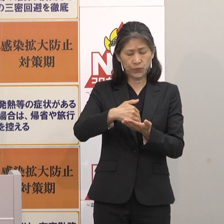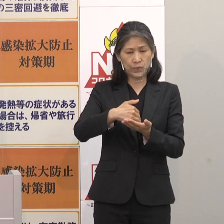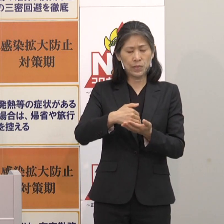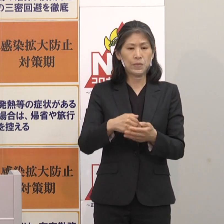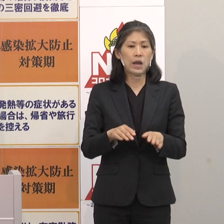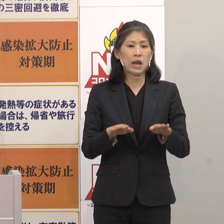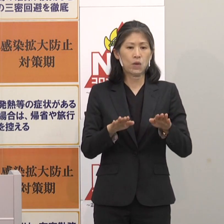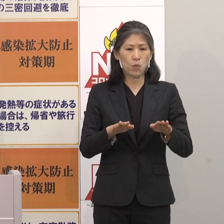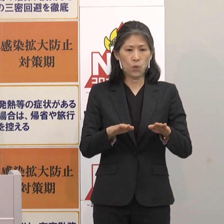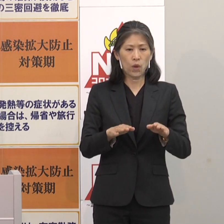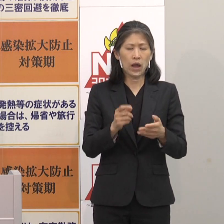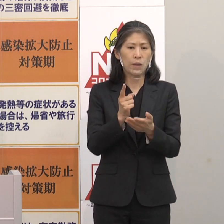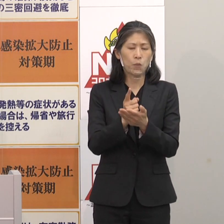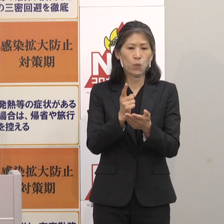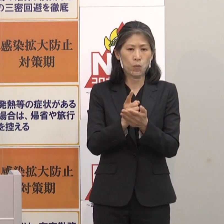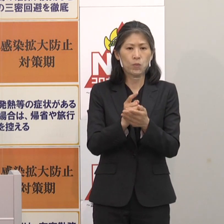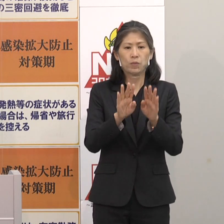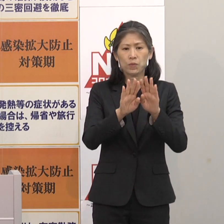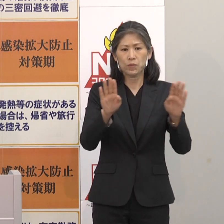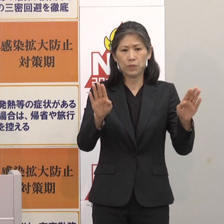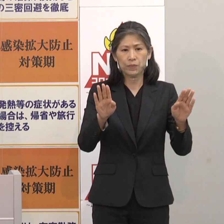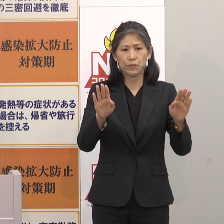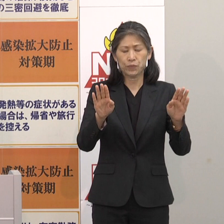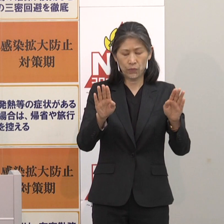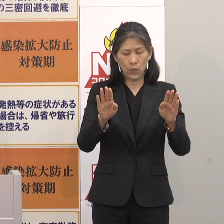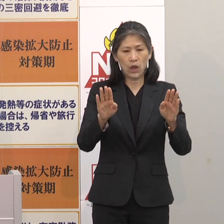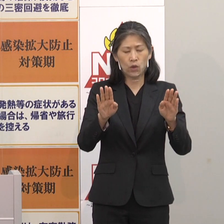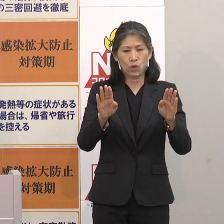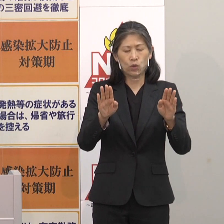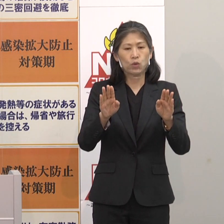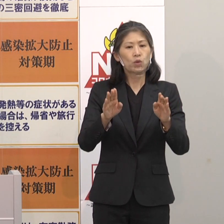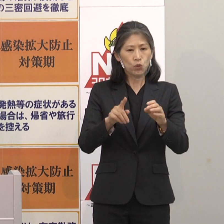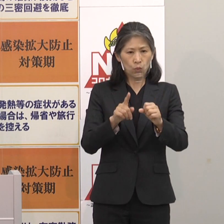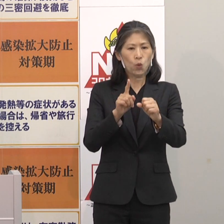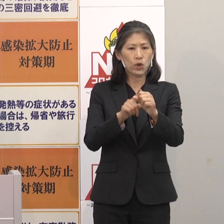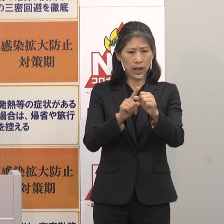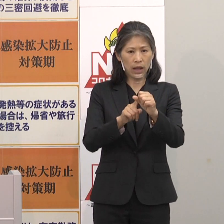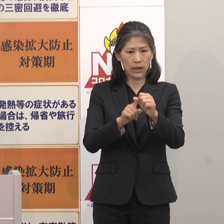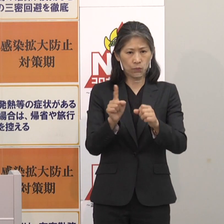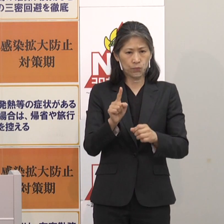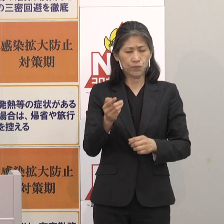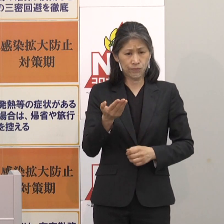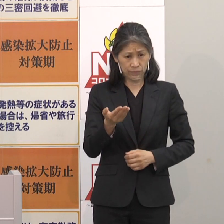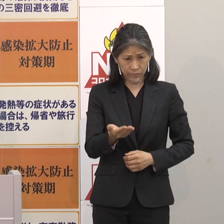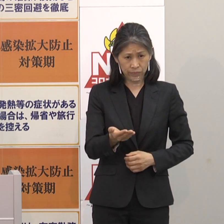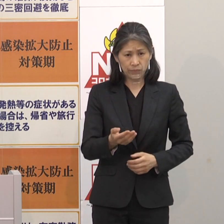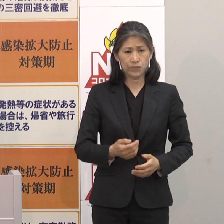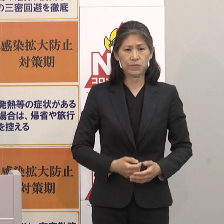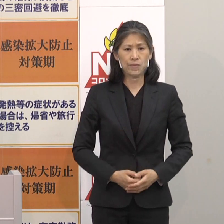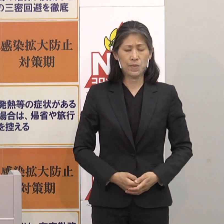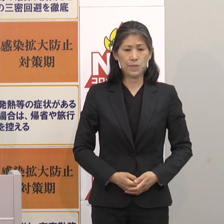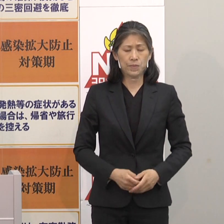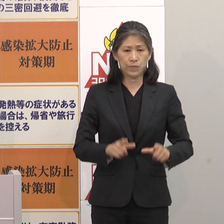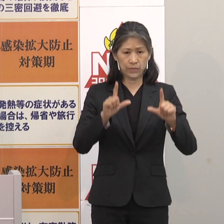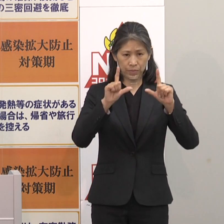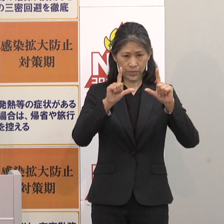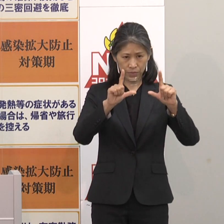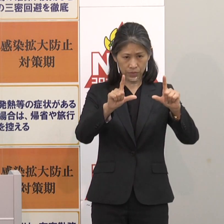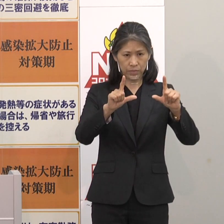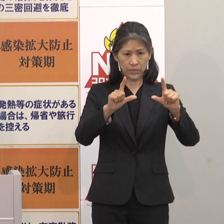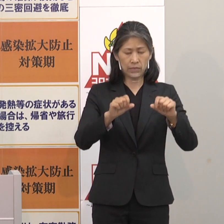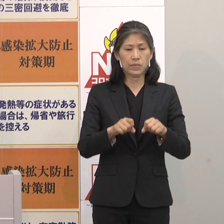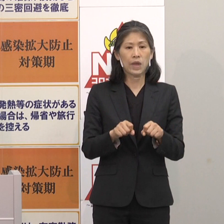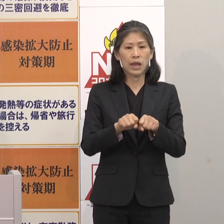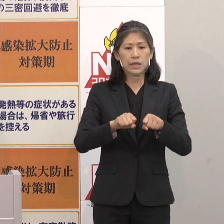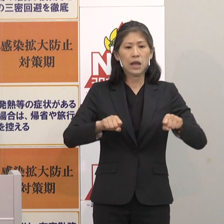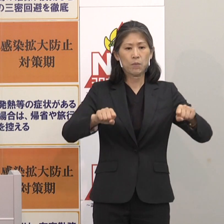でそういったところを狙っているというふうな理解でよろしいでしょうか。 そうですね、国際会議場についてもサンポートの国際会議場を